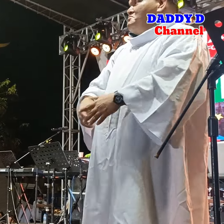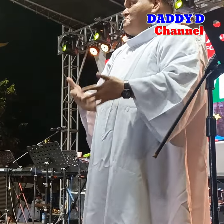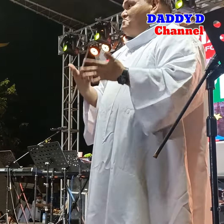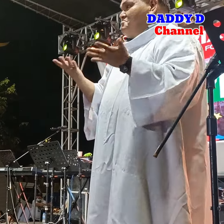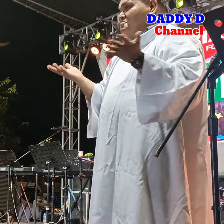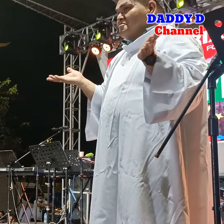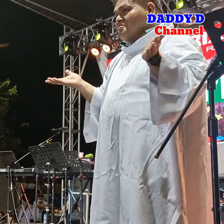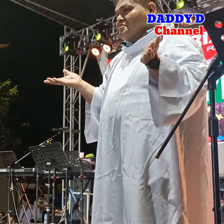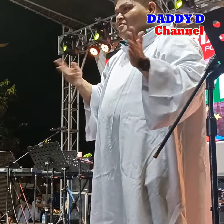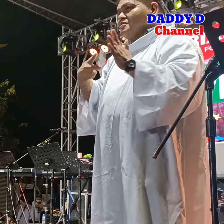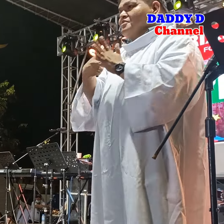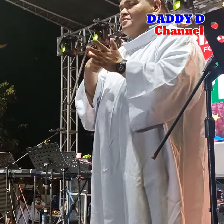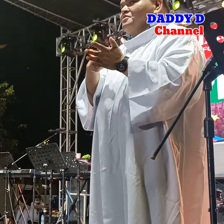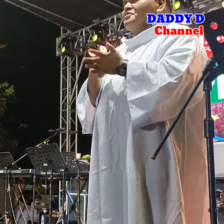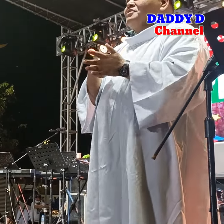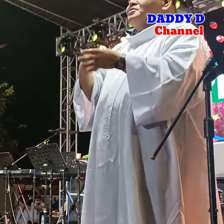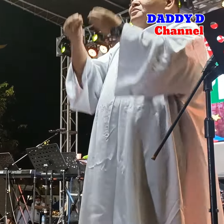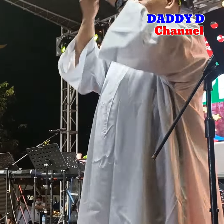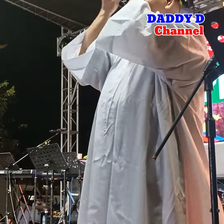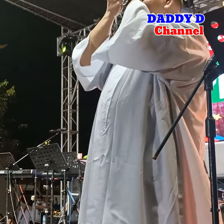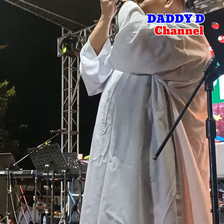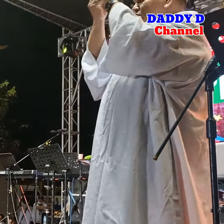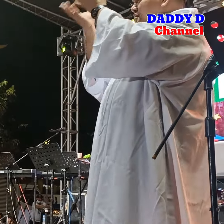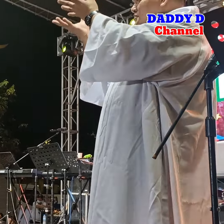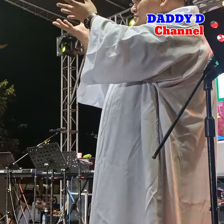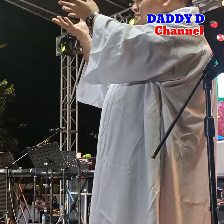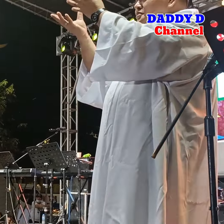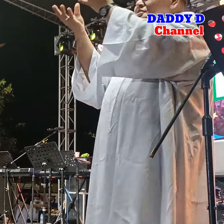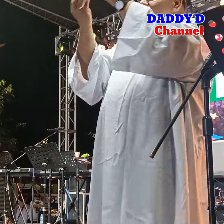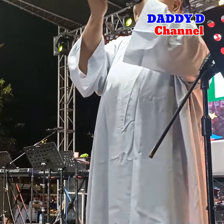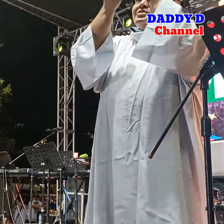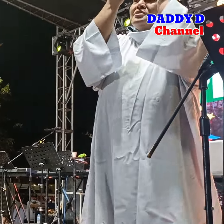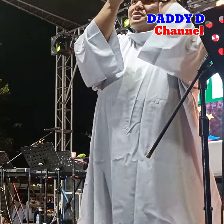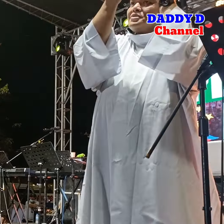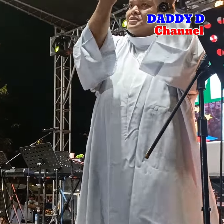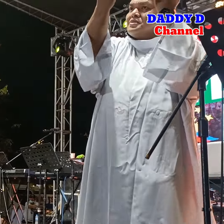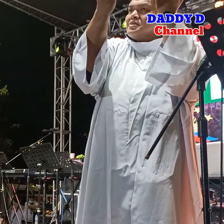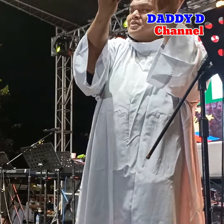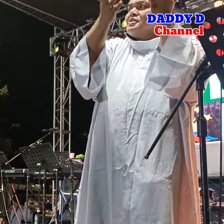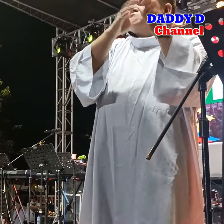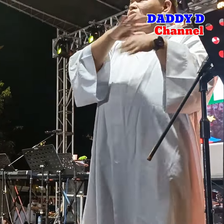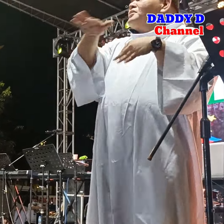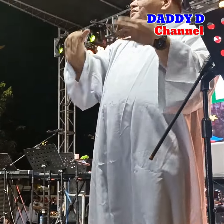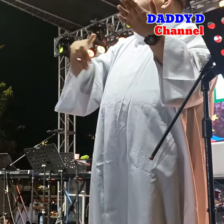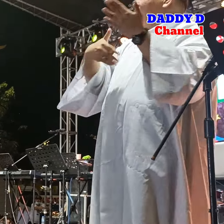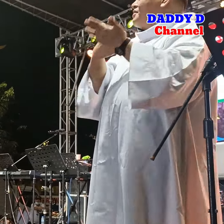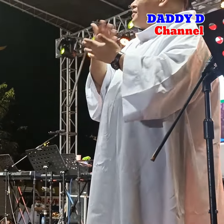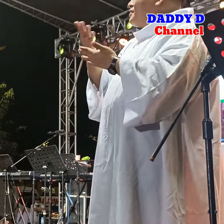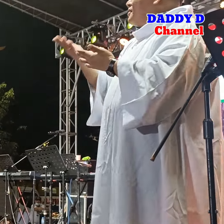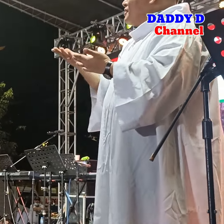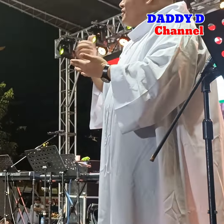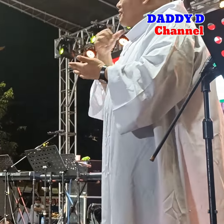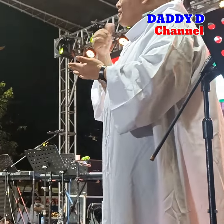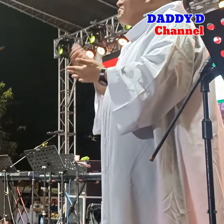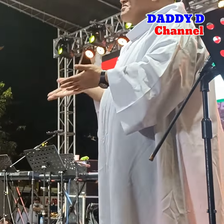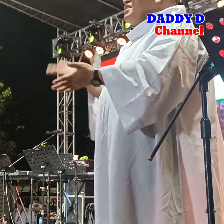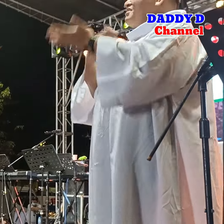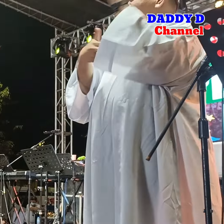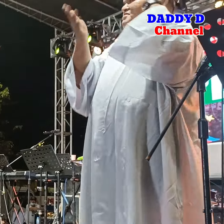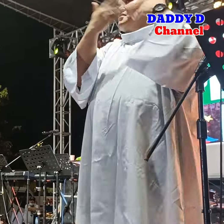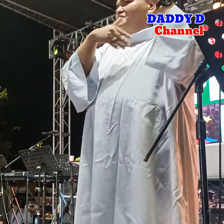sabihin, ito ang opinion nating lahat, na tayong lahat, hindi na tayo gaya ng